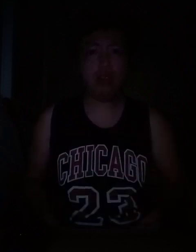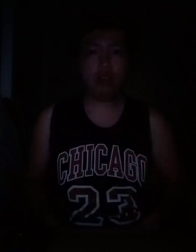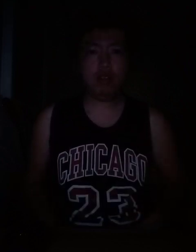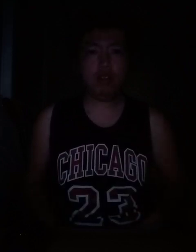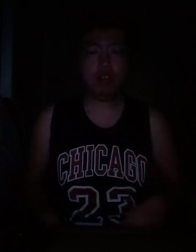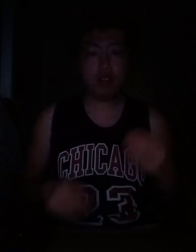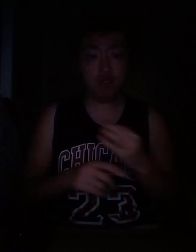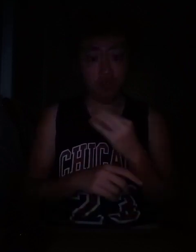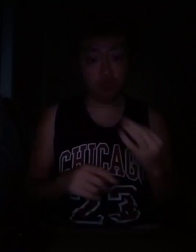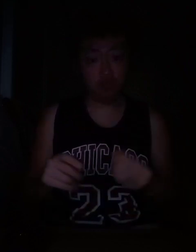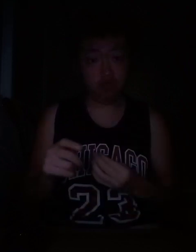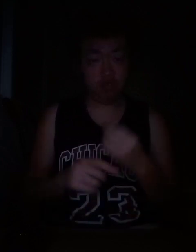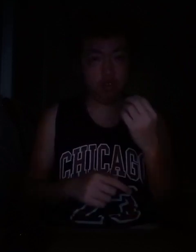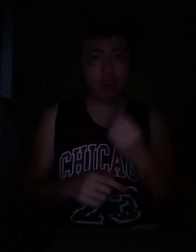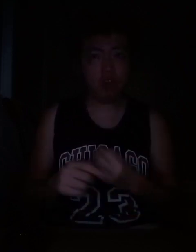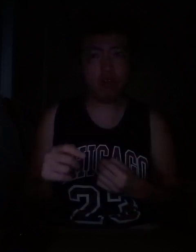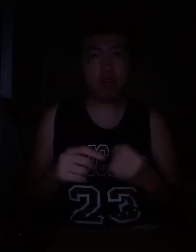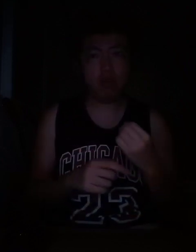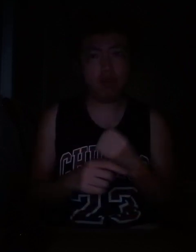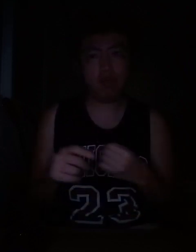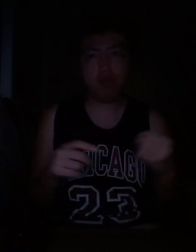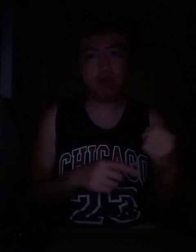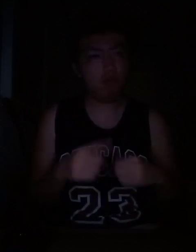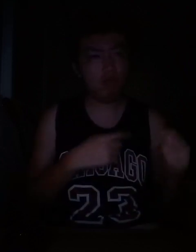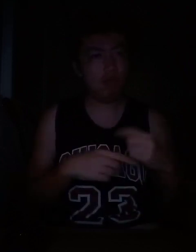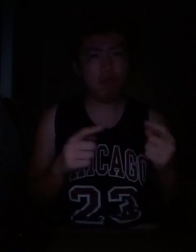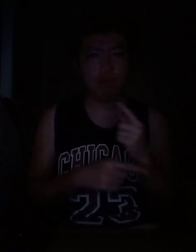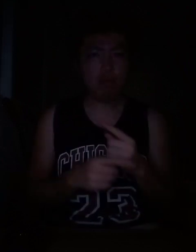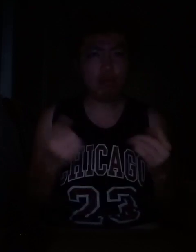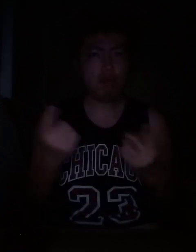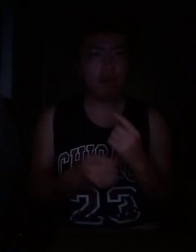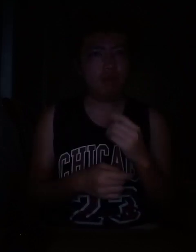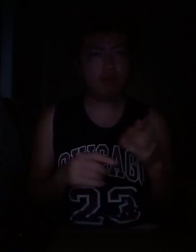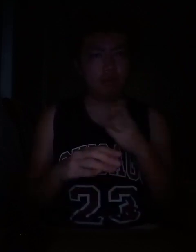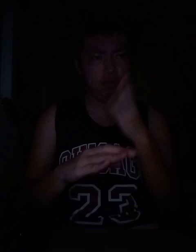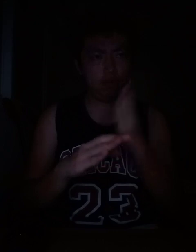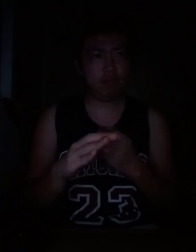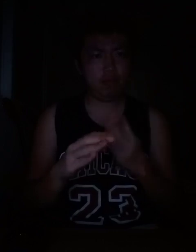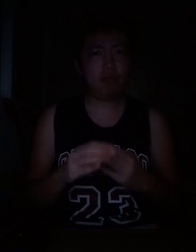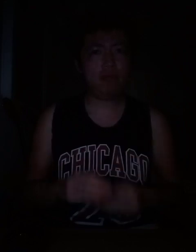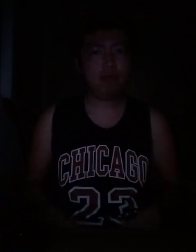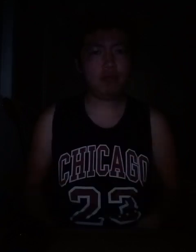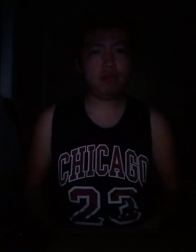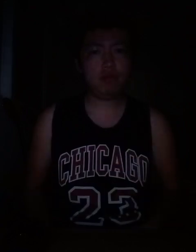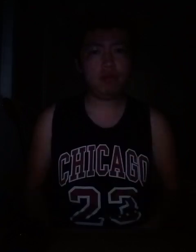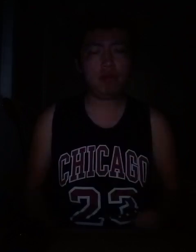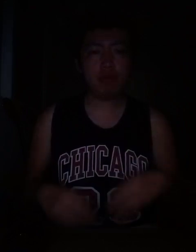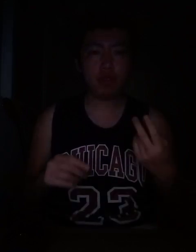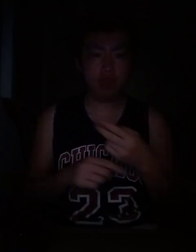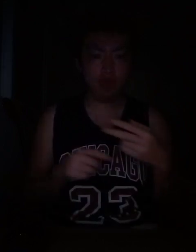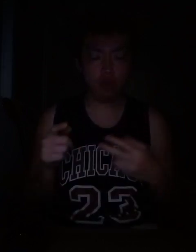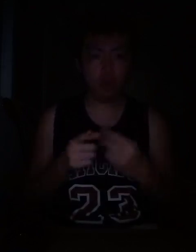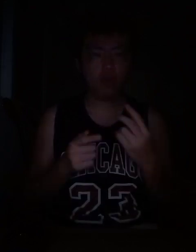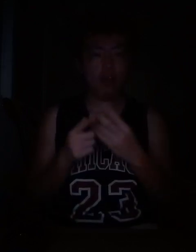여객선 운행을 비롯한 부산항 항만 운영도 잠시 뒤 8시부터 모두 중단됩니다. 오늘까지 정상 운영한 부산